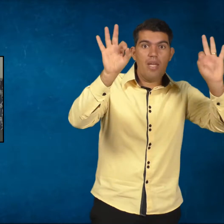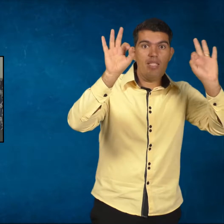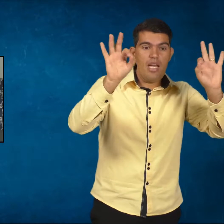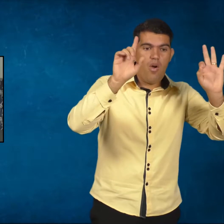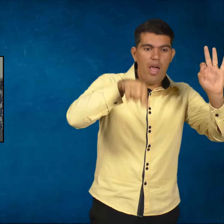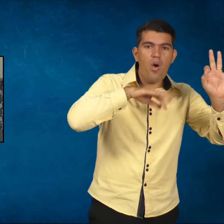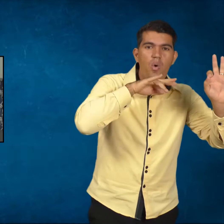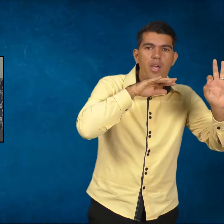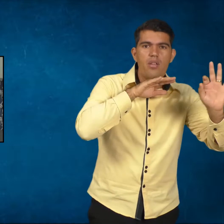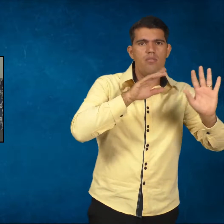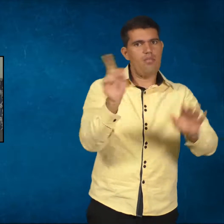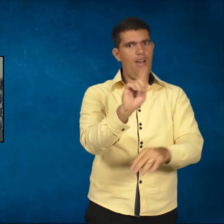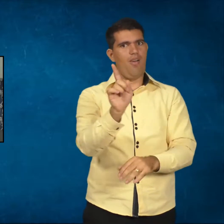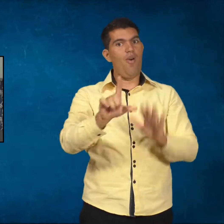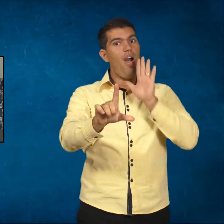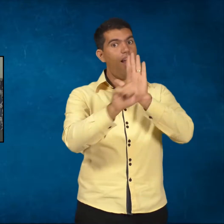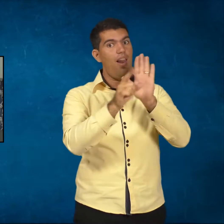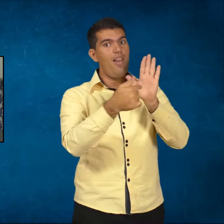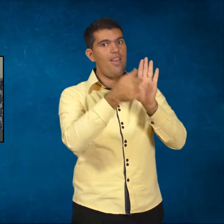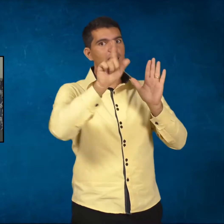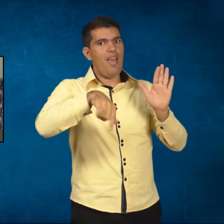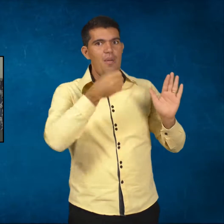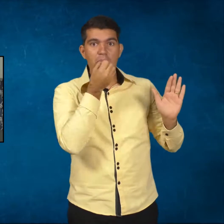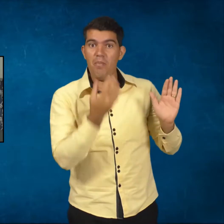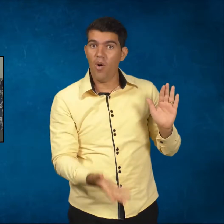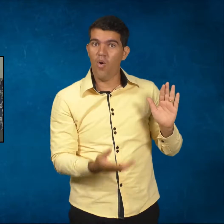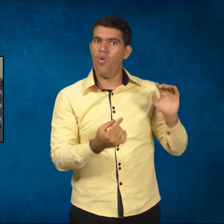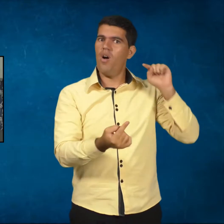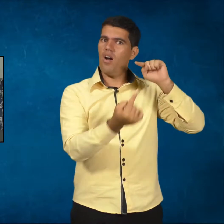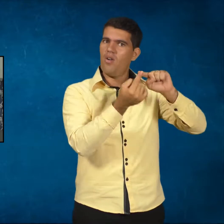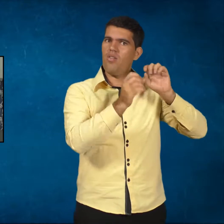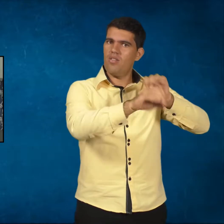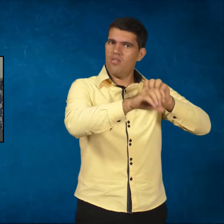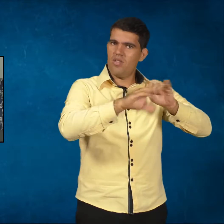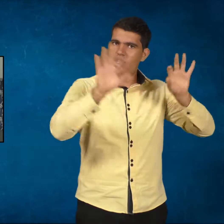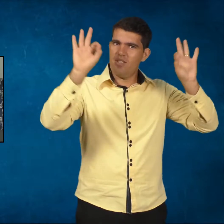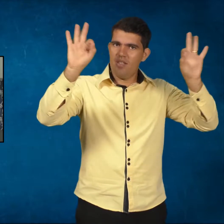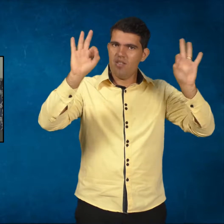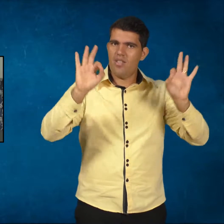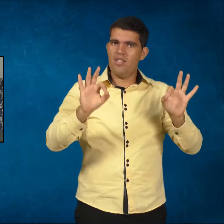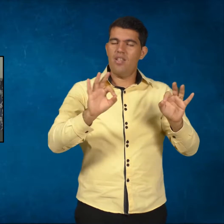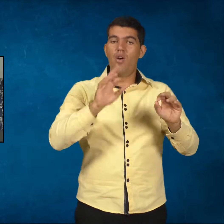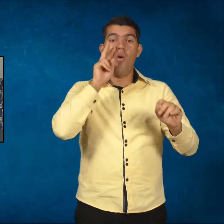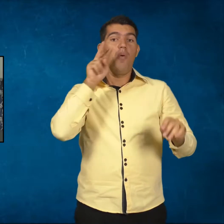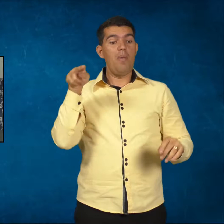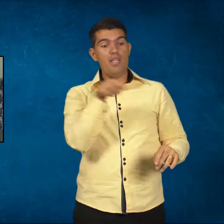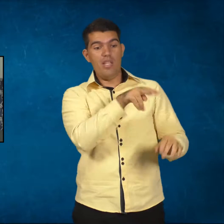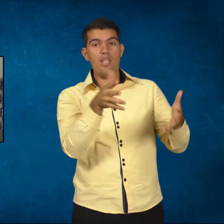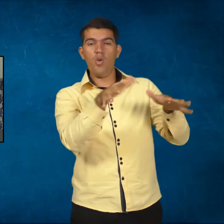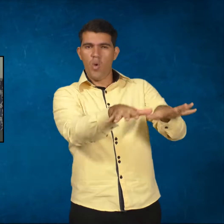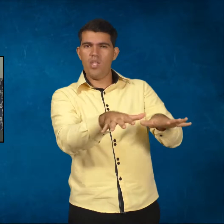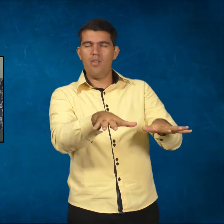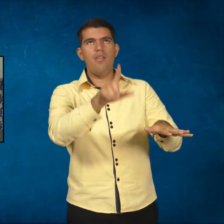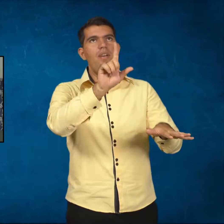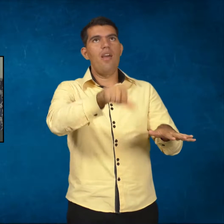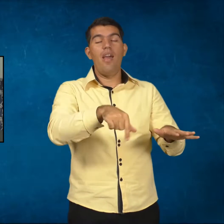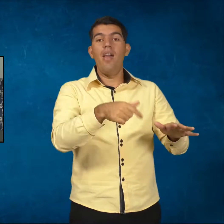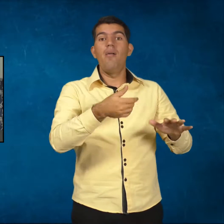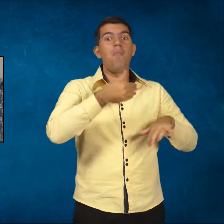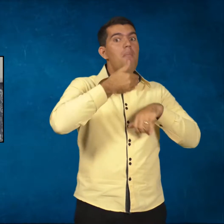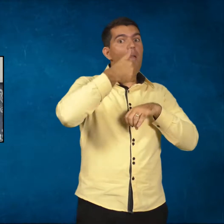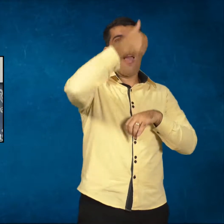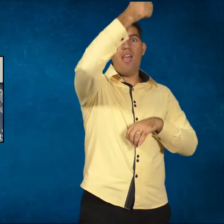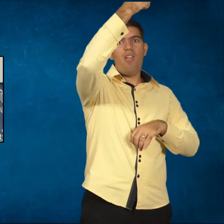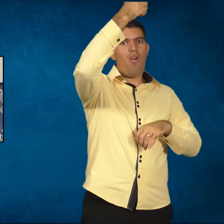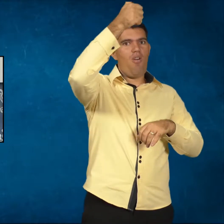leis brasileiras, em termos de educação especial, numa perspectiva de inclusão escolar, é uma das melhores do